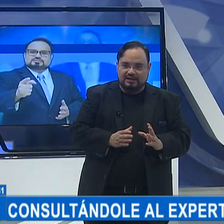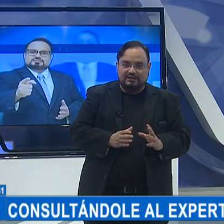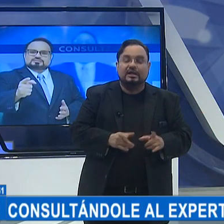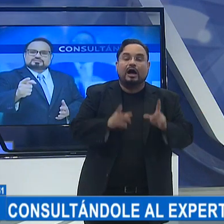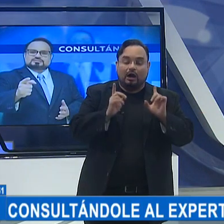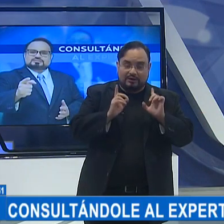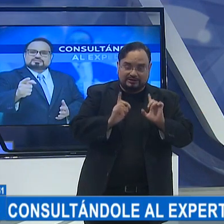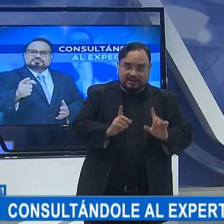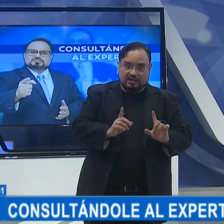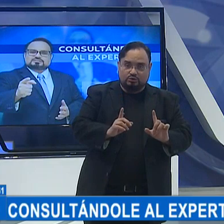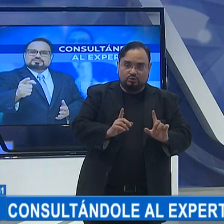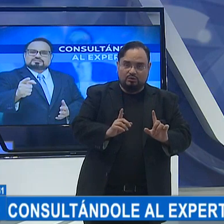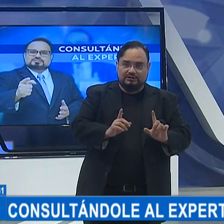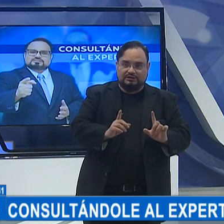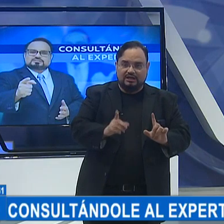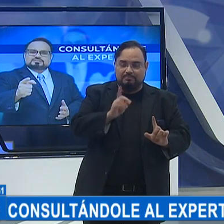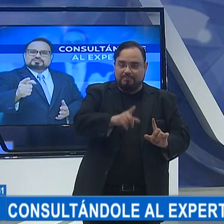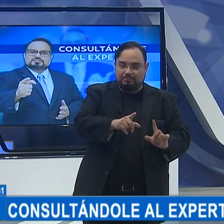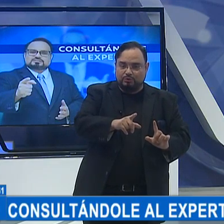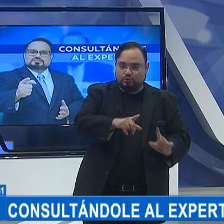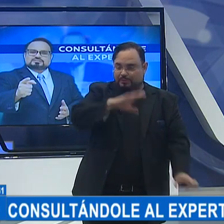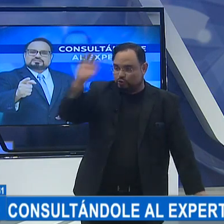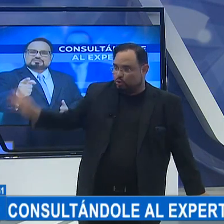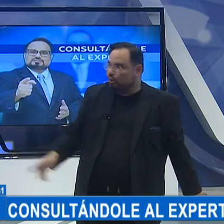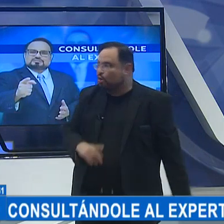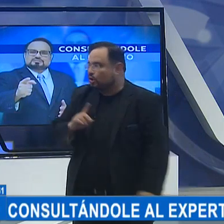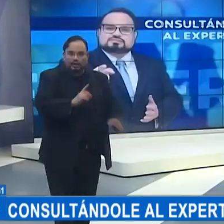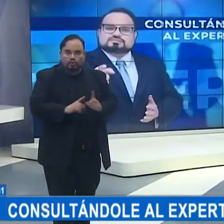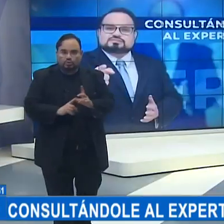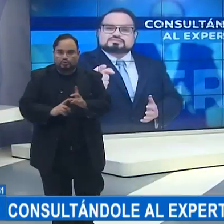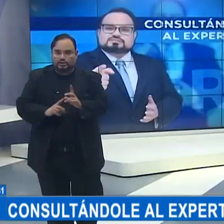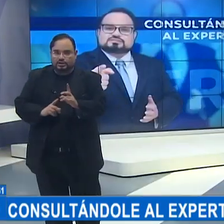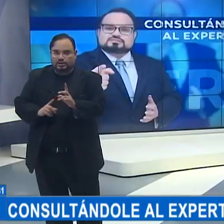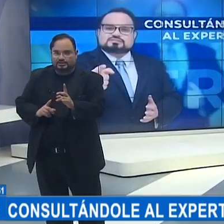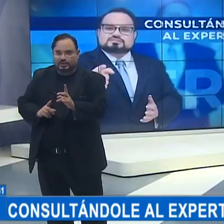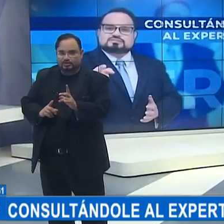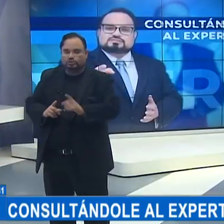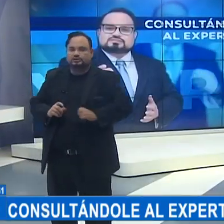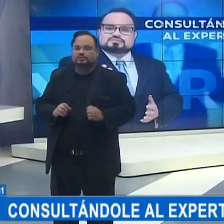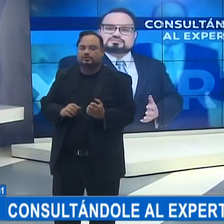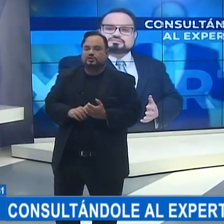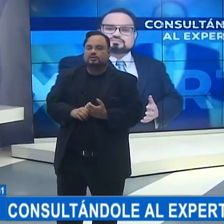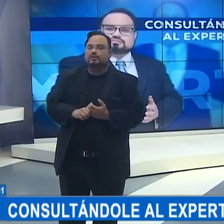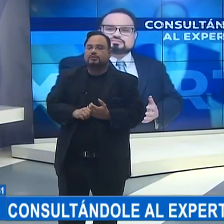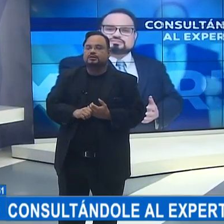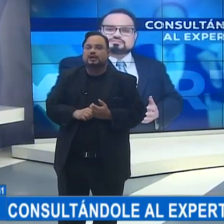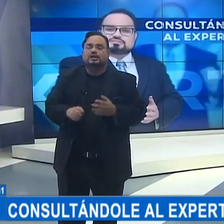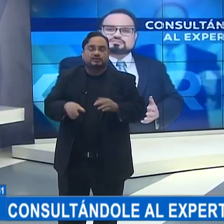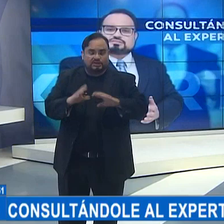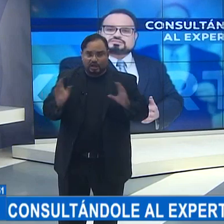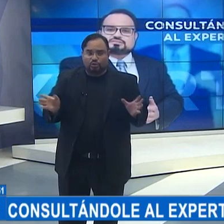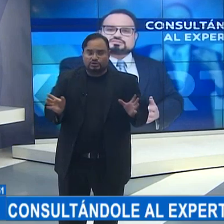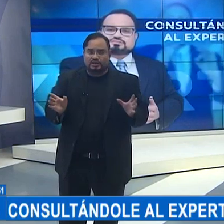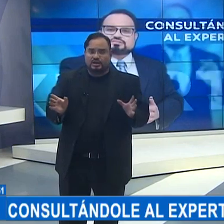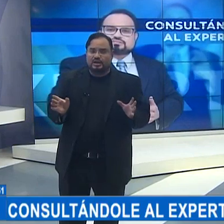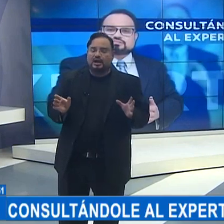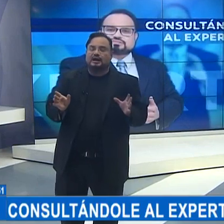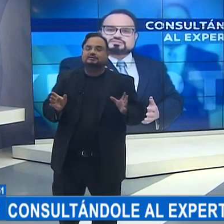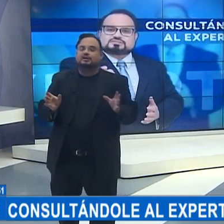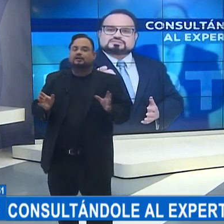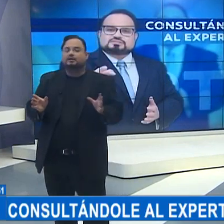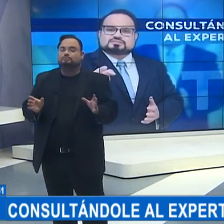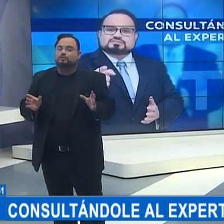registradas en el ICS. Ahora, si esto no es así, mal por su patrono. ¿Qué es lo que usted tiene que hacer? Entonces, definitivamente, si él no se